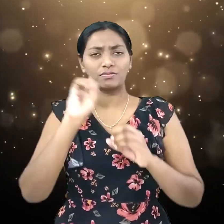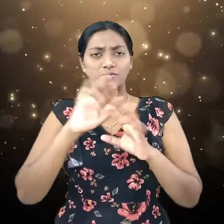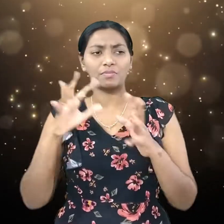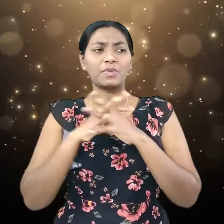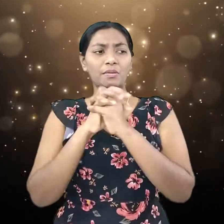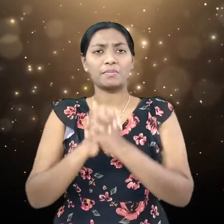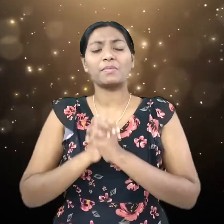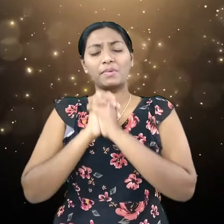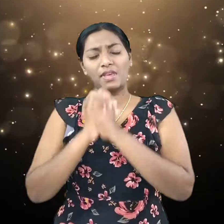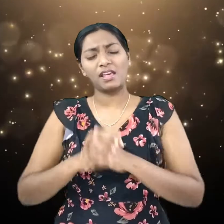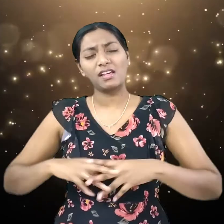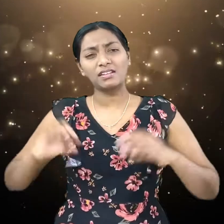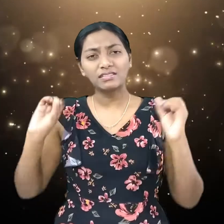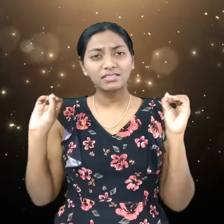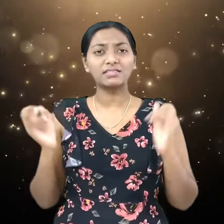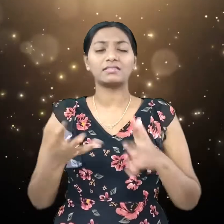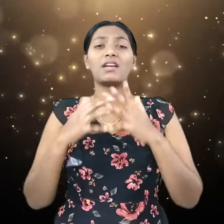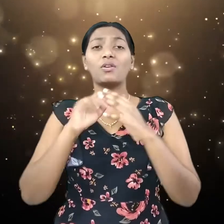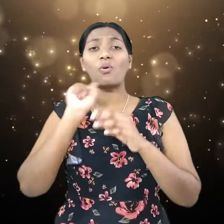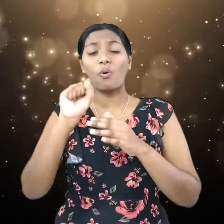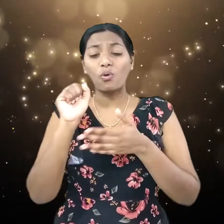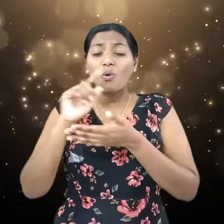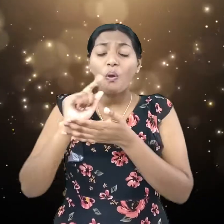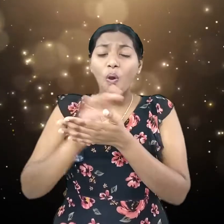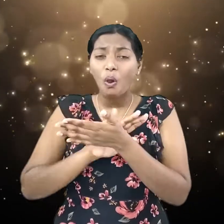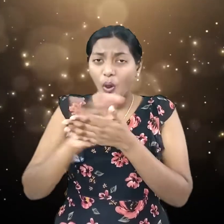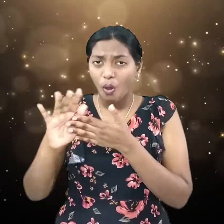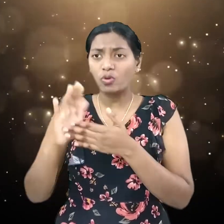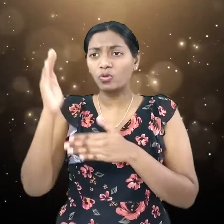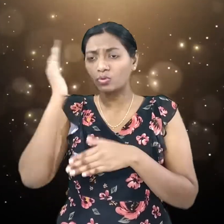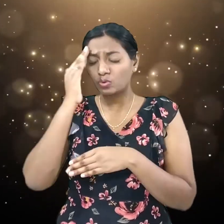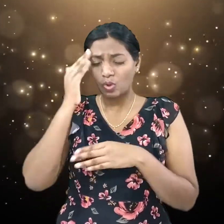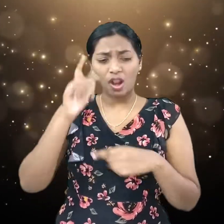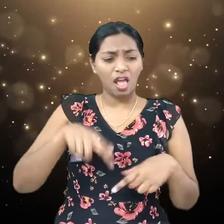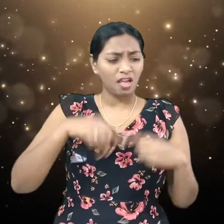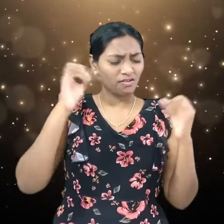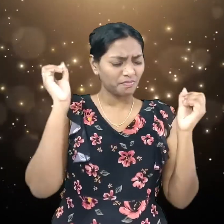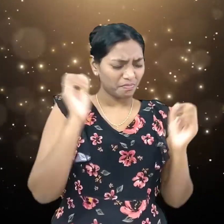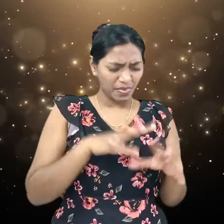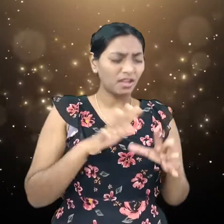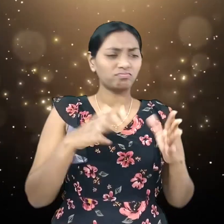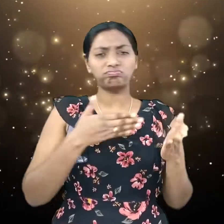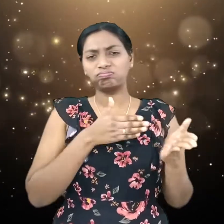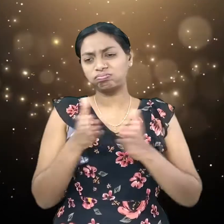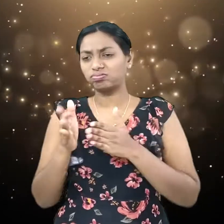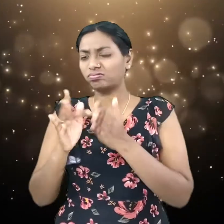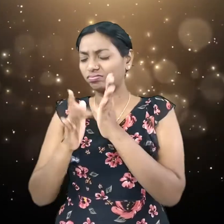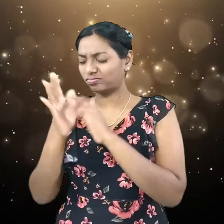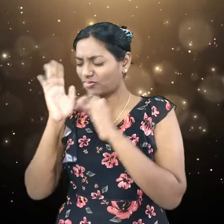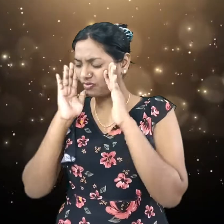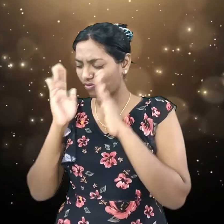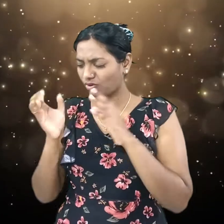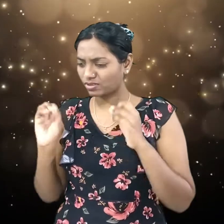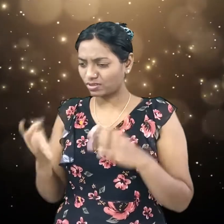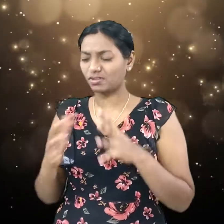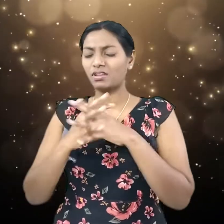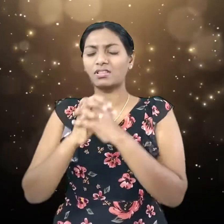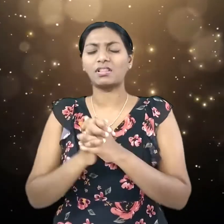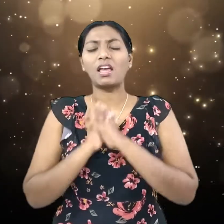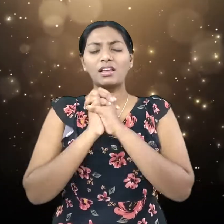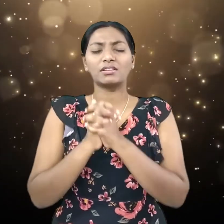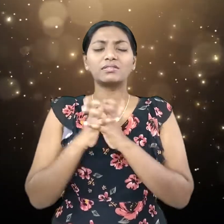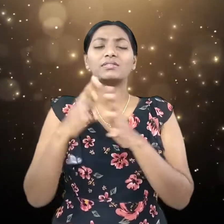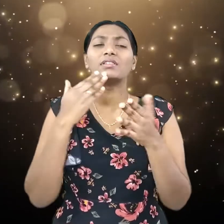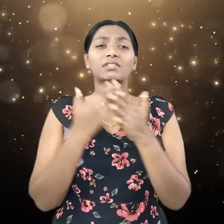तेजो में प्रकाश उनके हृदय में चमकेगा और वे सच्चाई के ज्ञान में आ जाएंगे यीशु मसीह के नाम में। ओ धन्यवाद देते हम